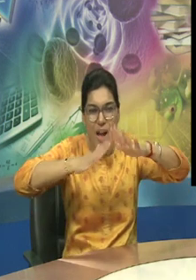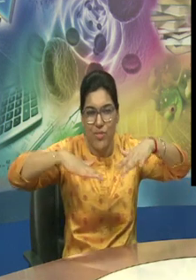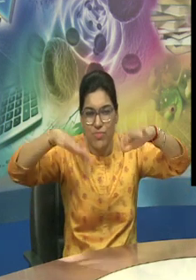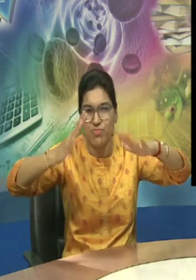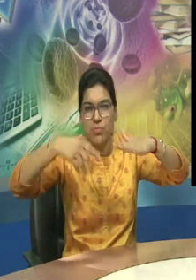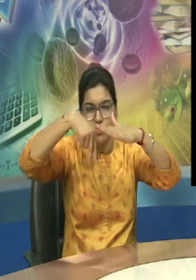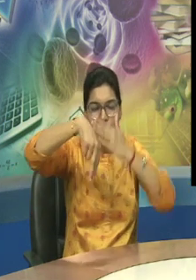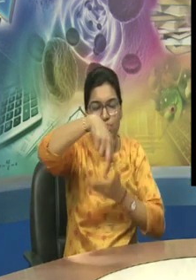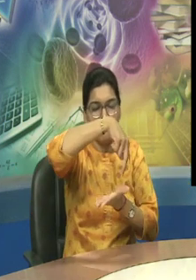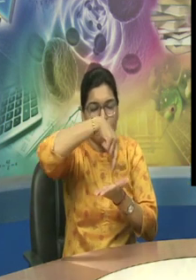अभिभूत रहते हैं।